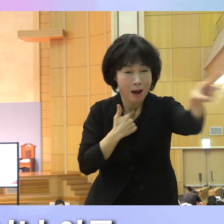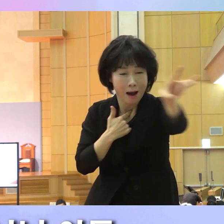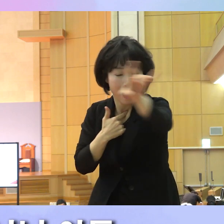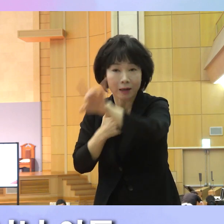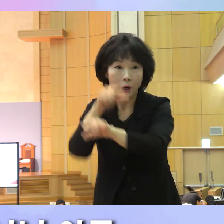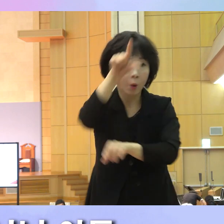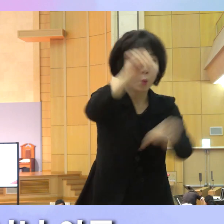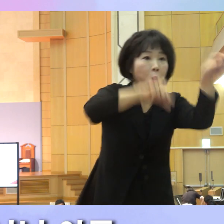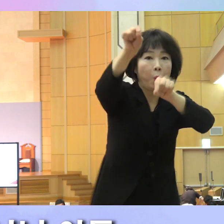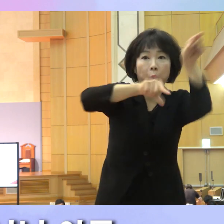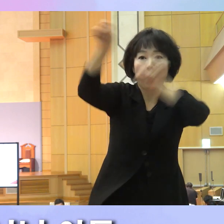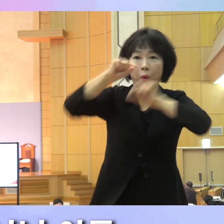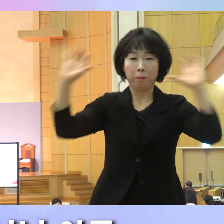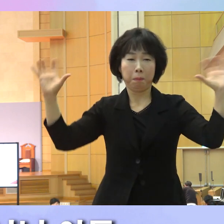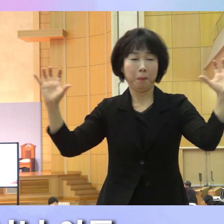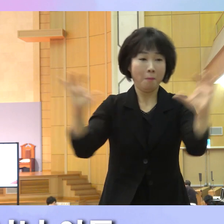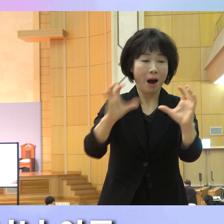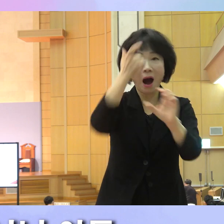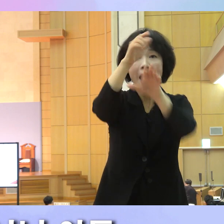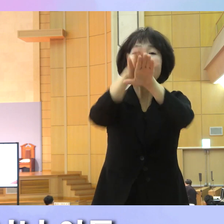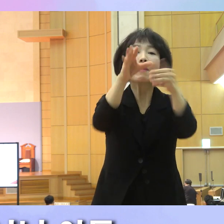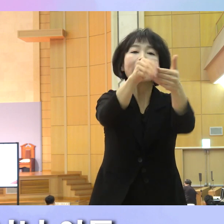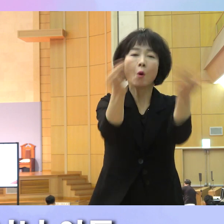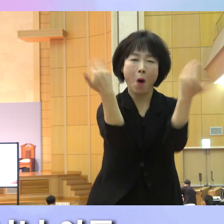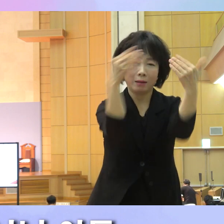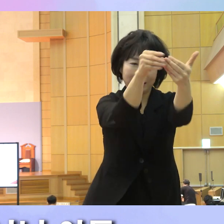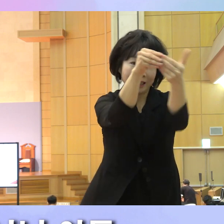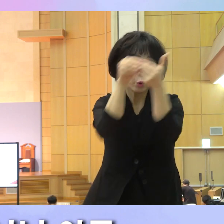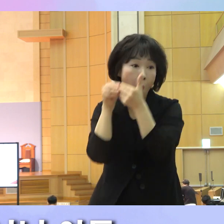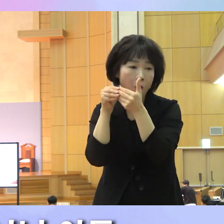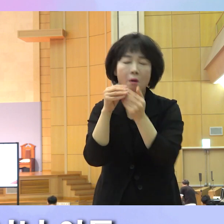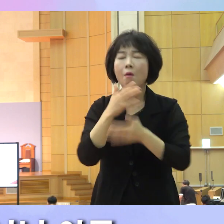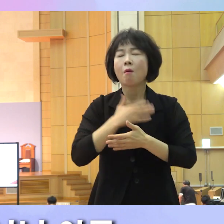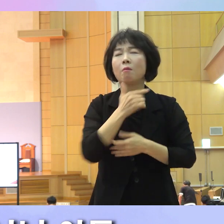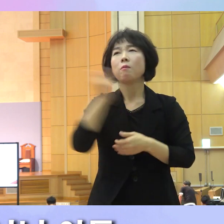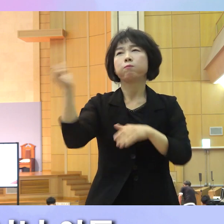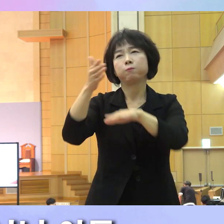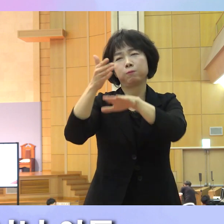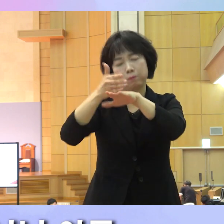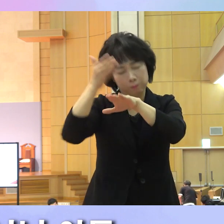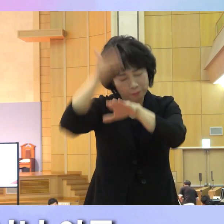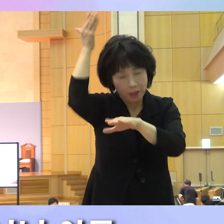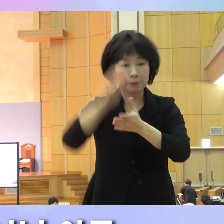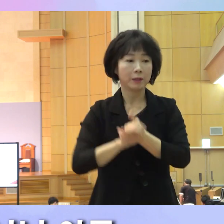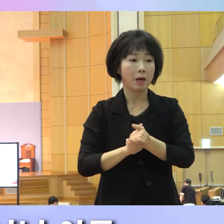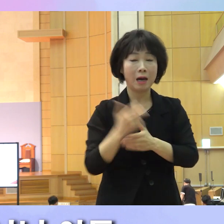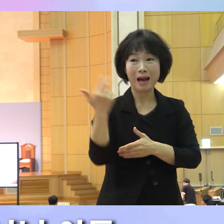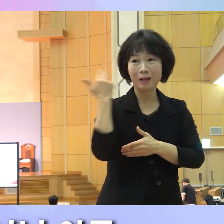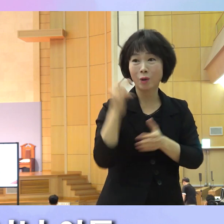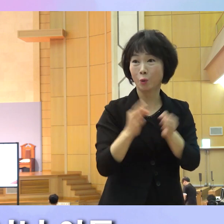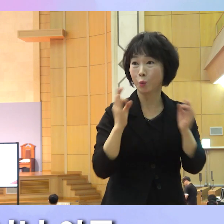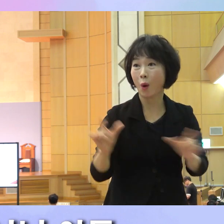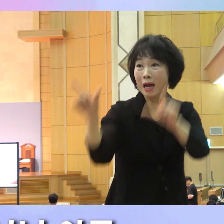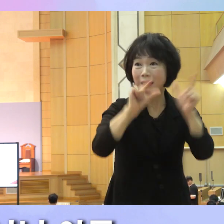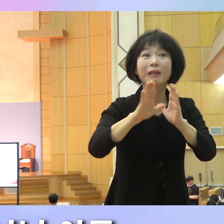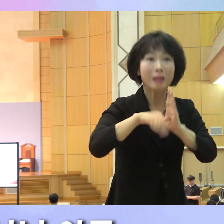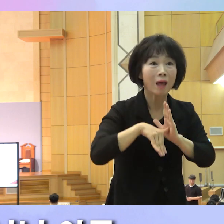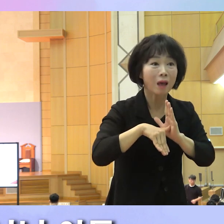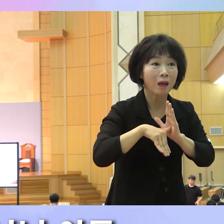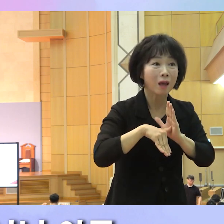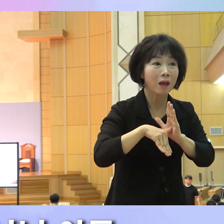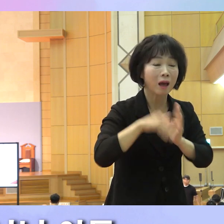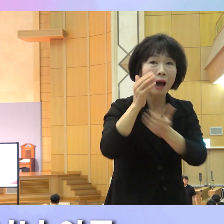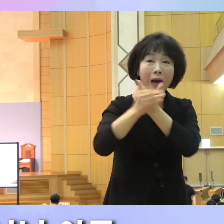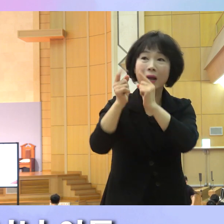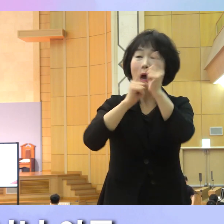백성들 불러주시고 귀한 예배로 인도해 주시니 진실로 감사드리나이다. 한 주간 동안도 세상 가운데 살 때에